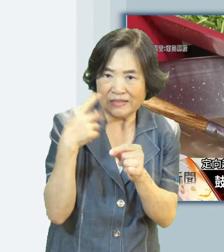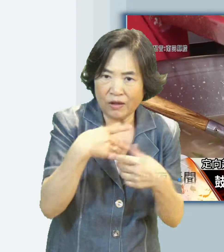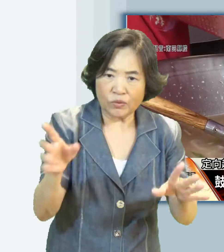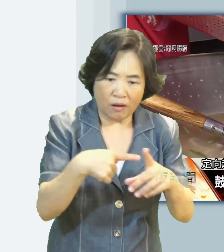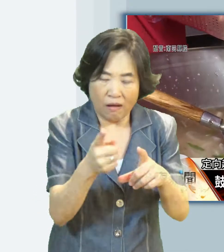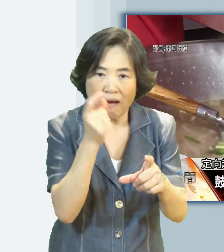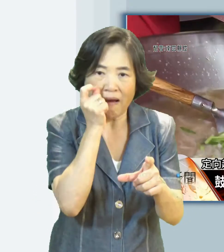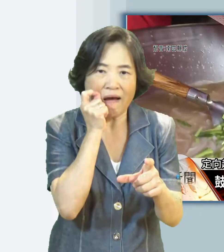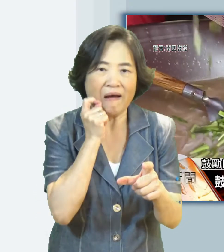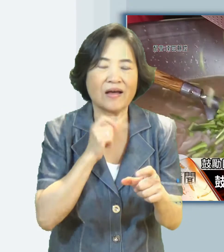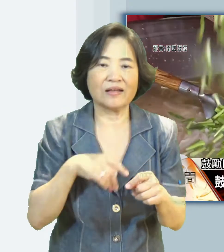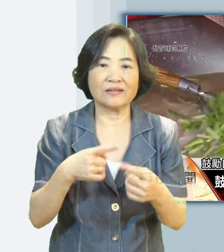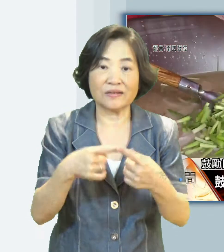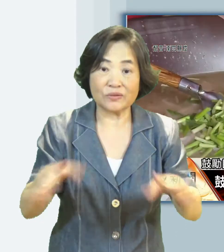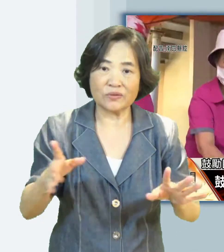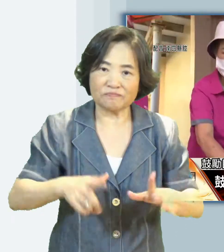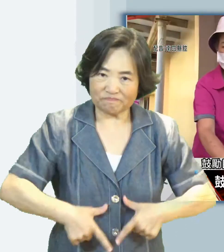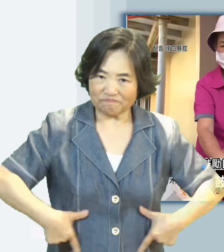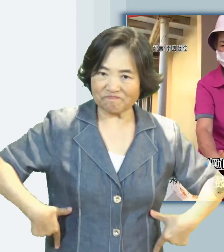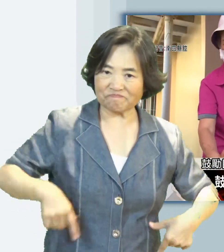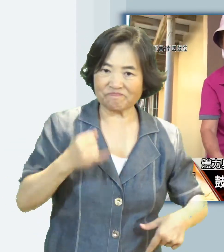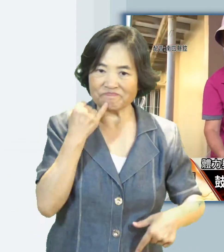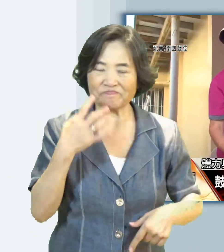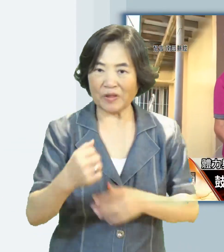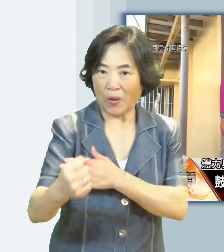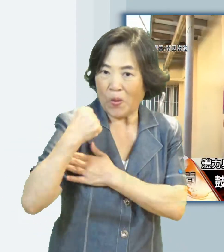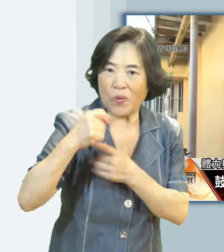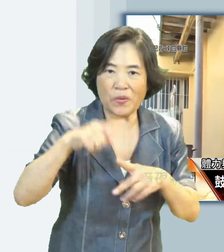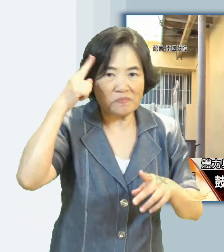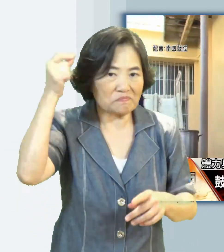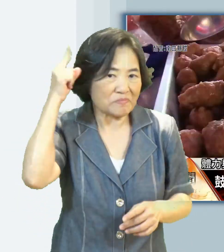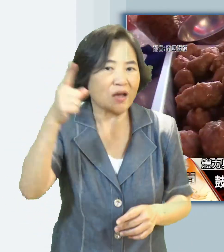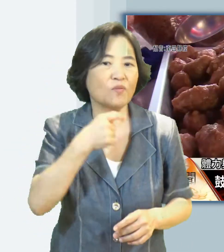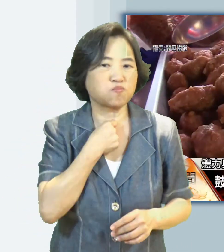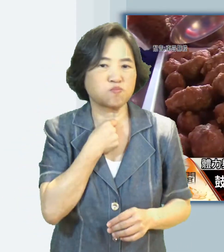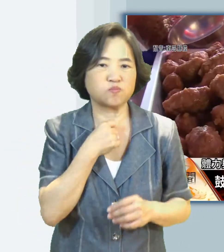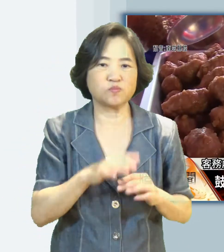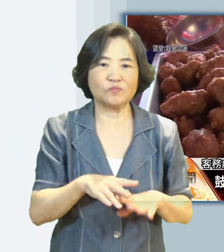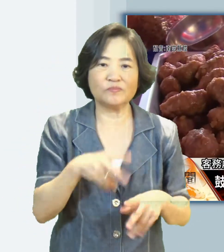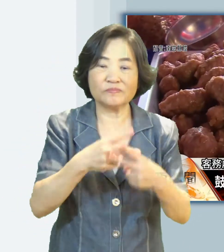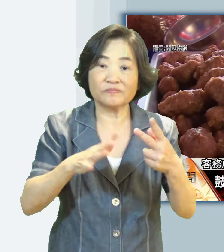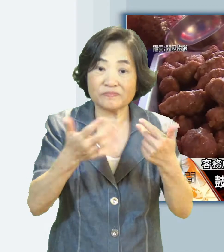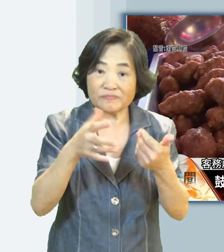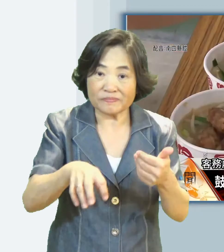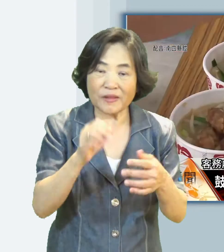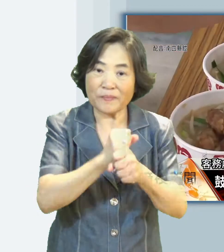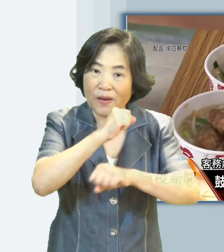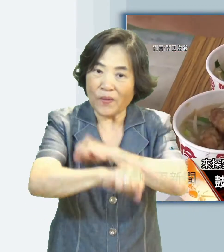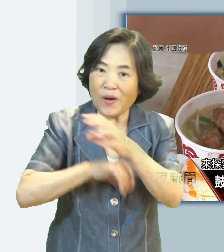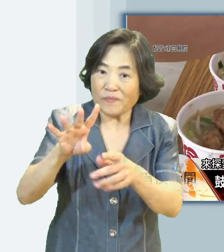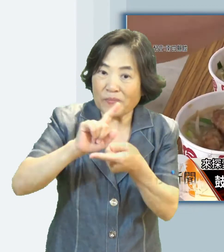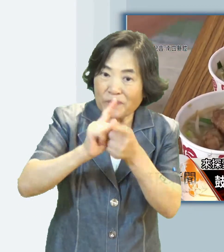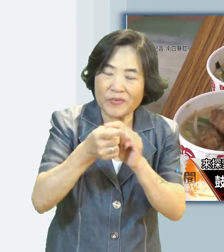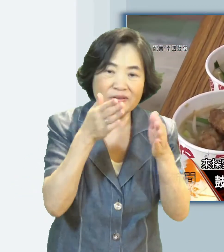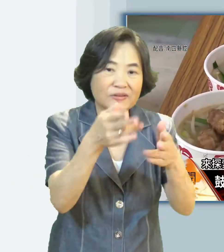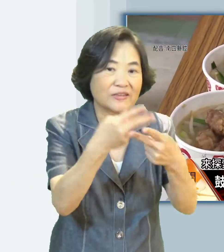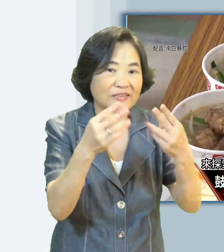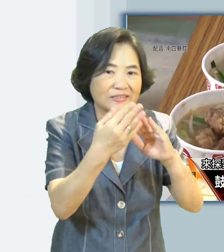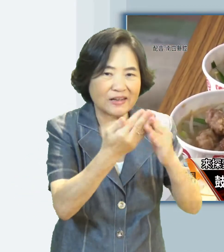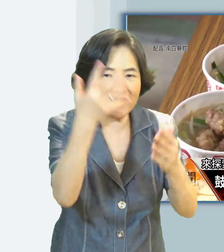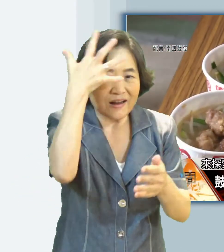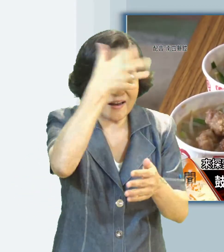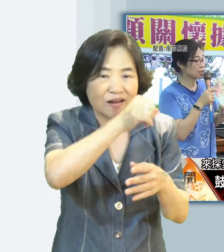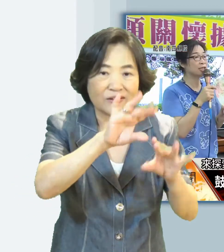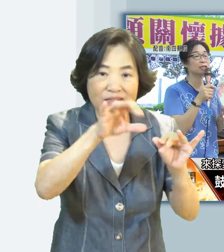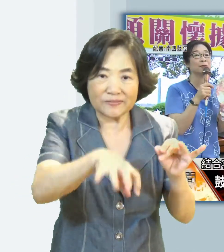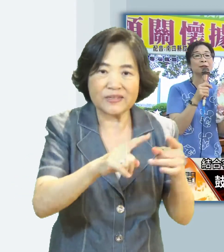来签署多分养，鼓励民众勇敢接受体力同智慧的考验。客务处加油也方发通来探索客庄